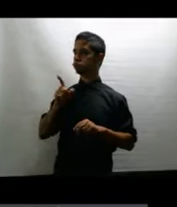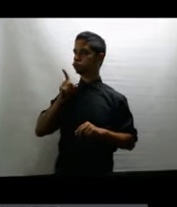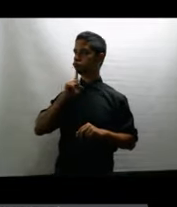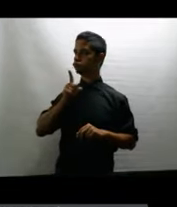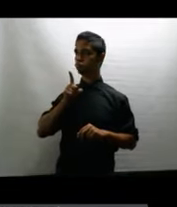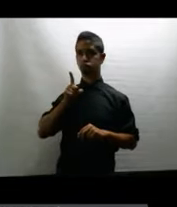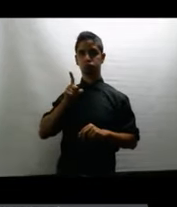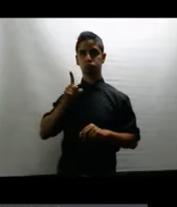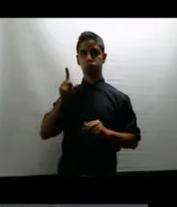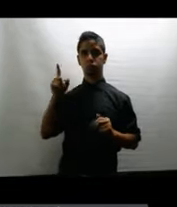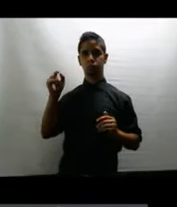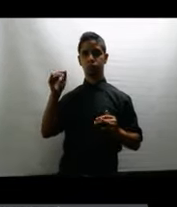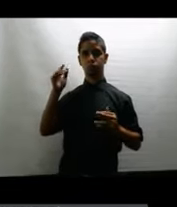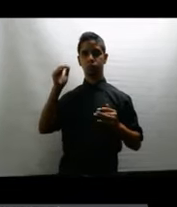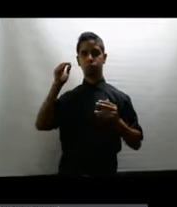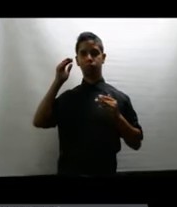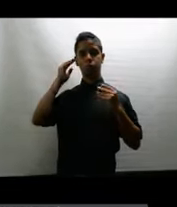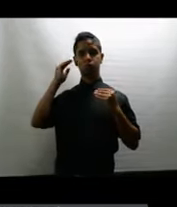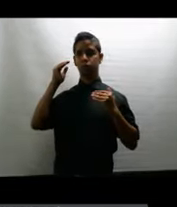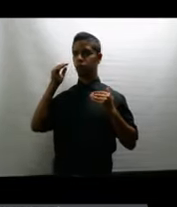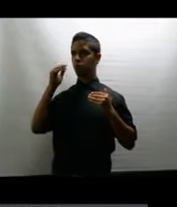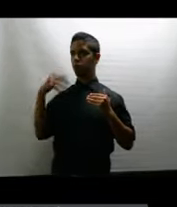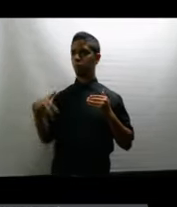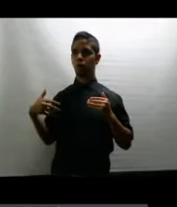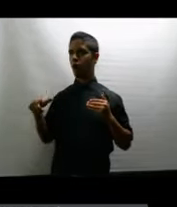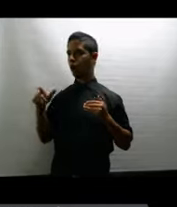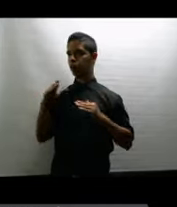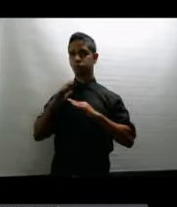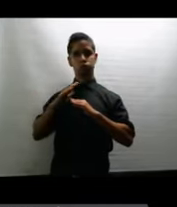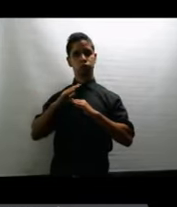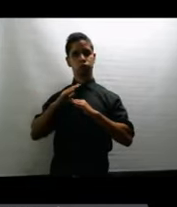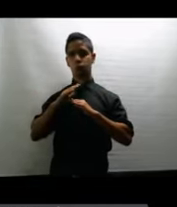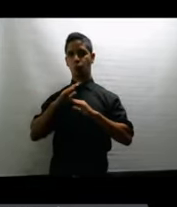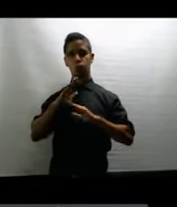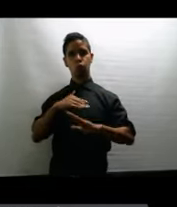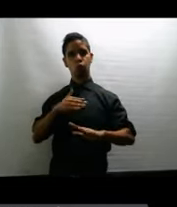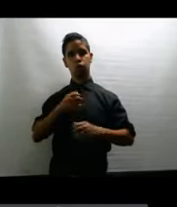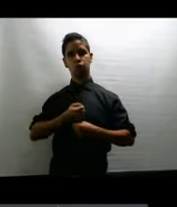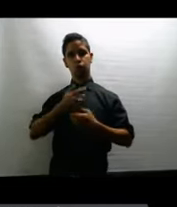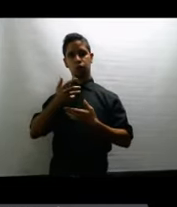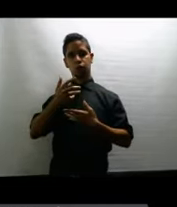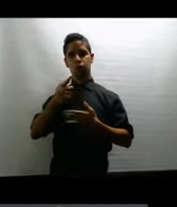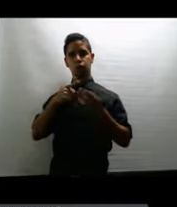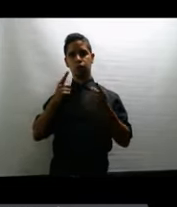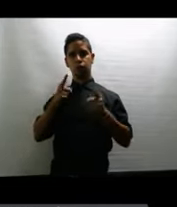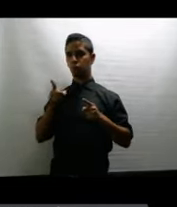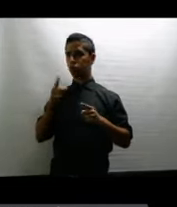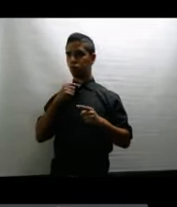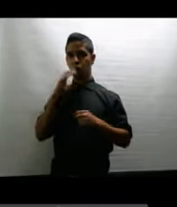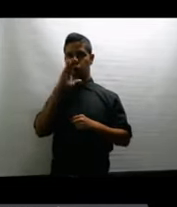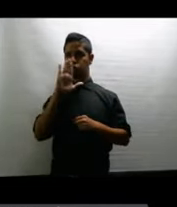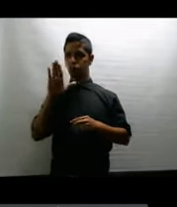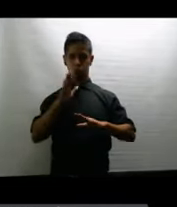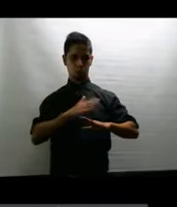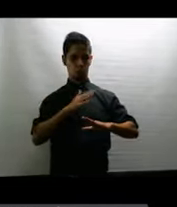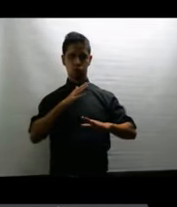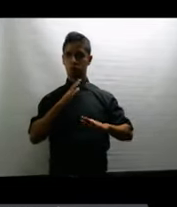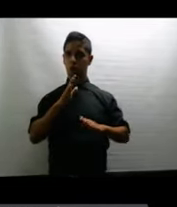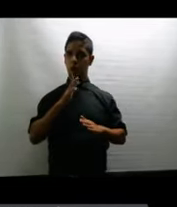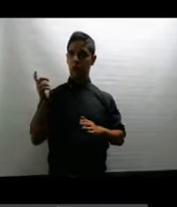entonces eso me dio mucha más curiosidad, porque lo encontré extraordinario como cantante y dije, déjame oír la música original de él, me encantaron